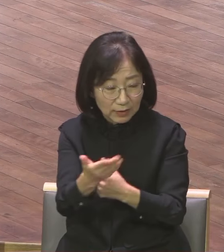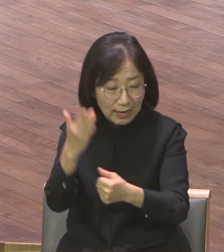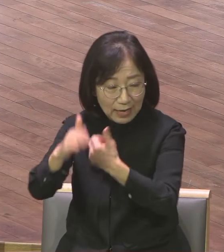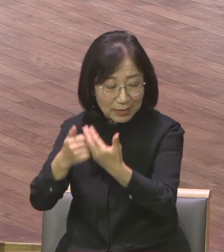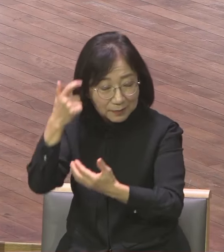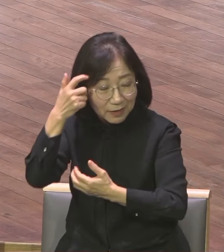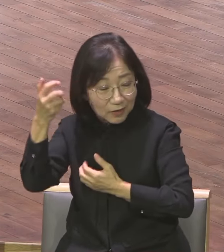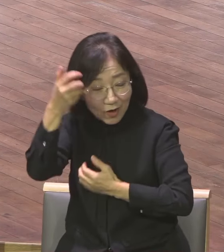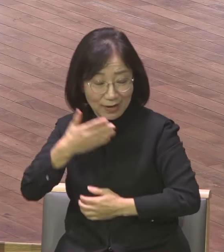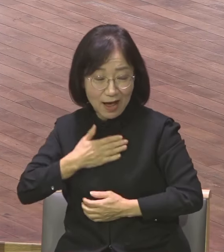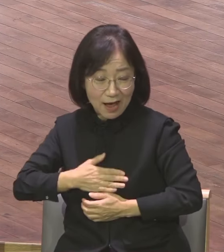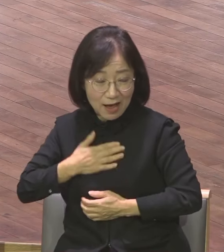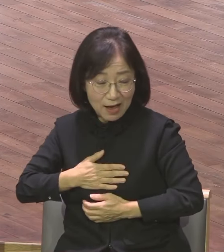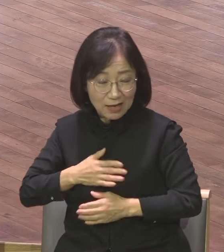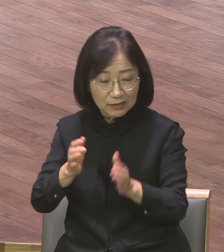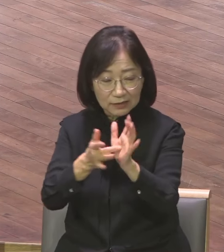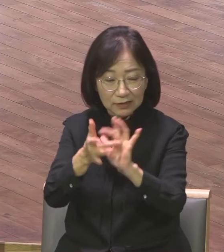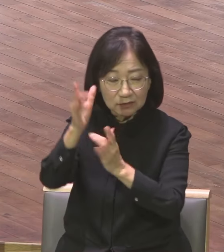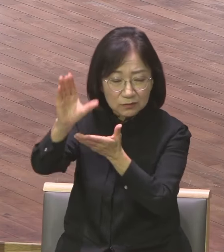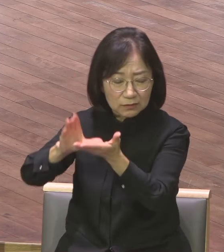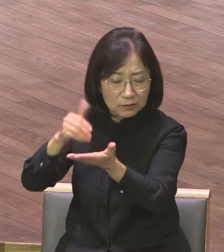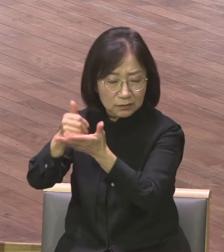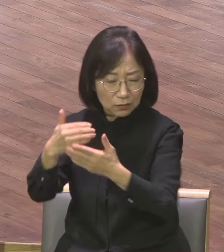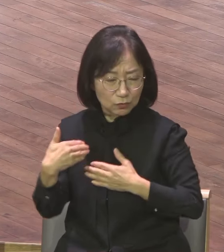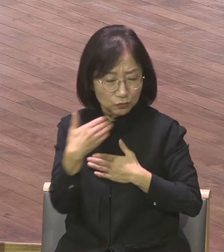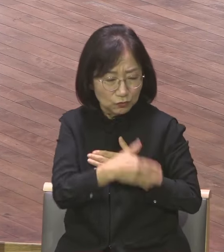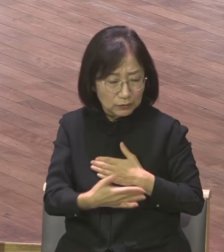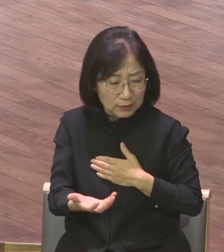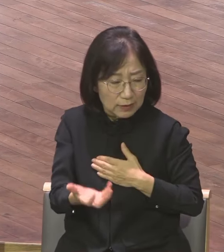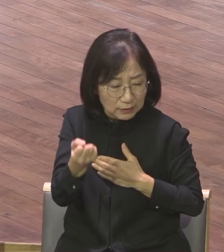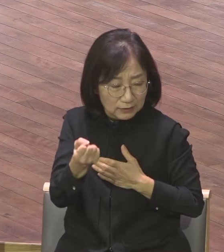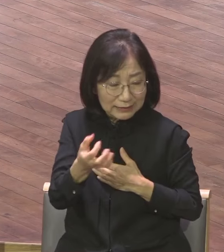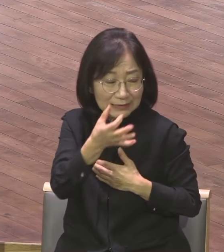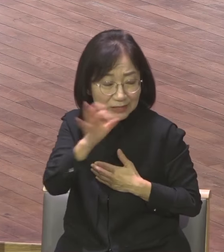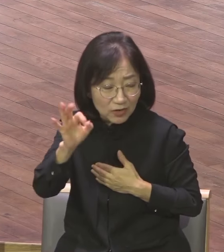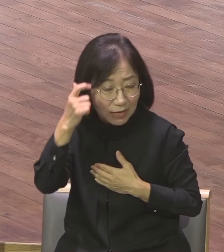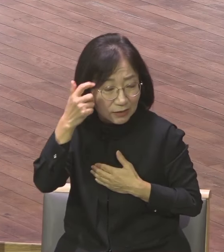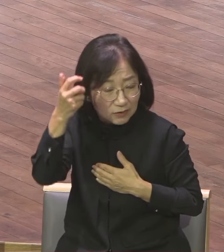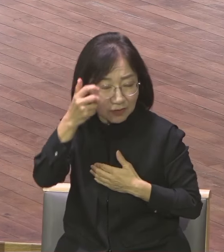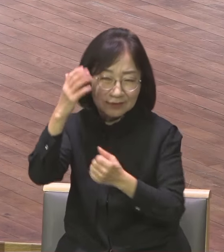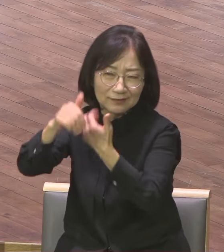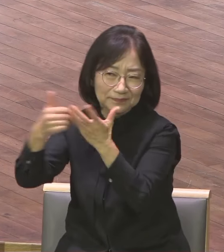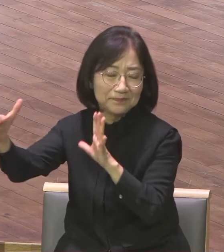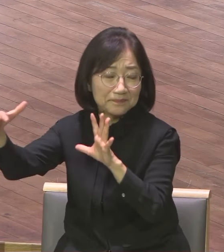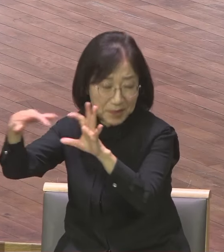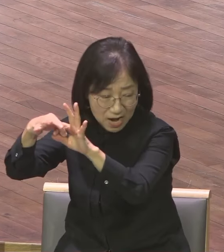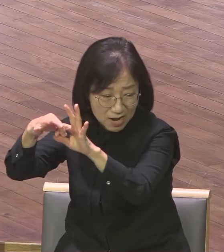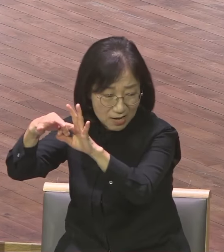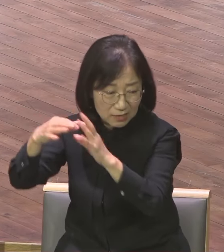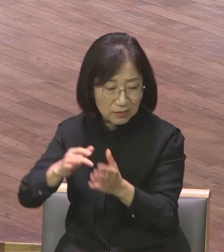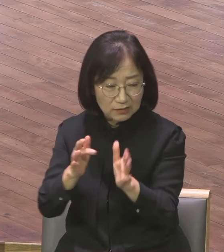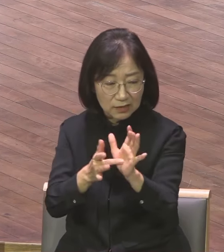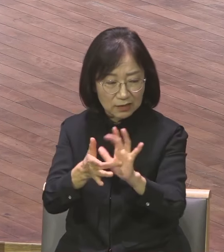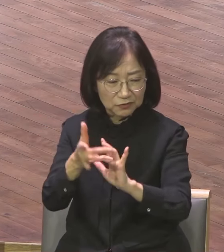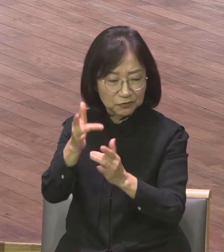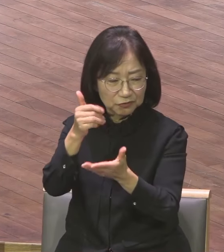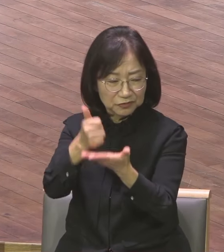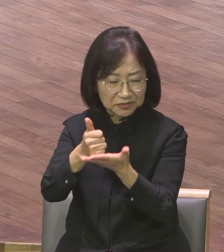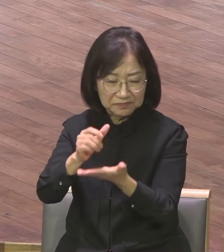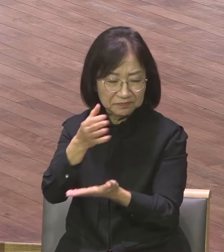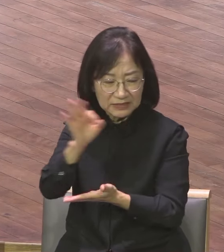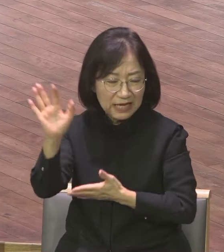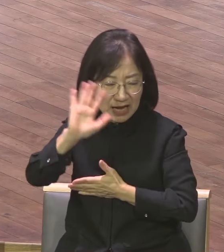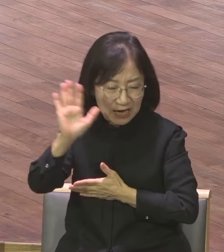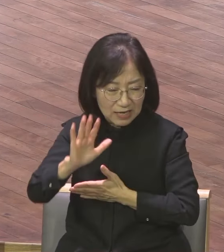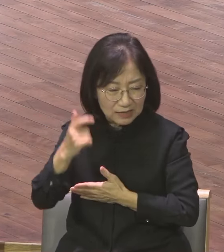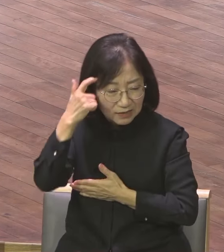영을 알지니 곧 예수 그리스도께서 육체로 오신 것을 시인하는 영마다 하나님께 속한 것이요 예수를